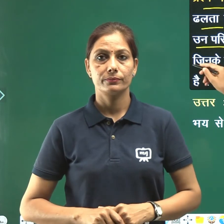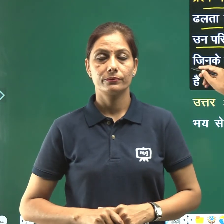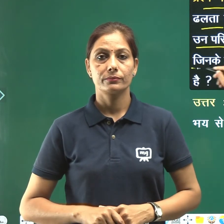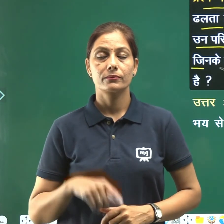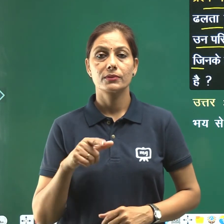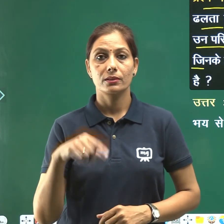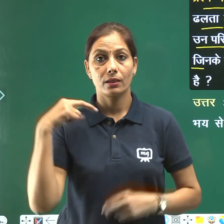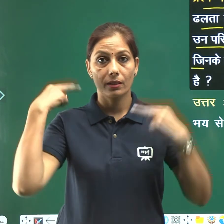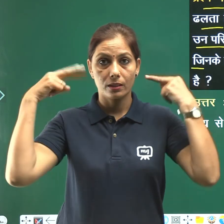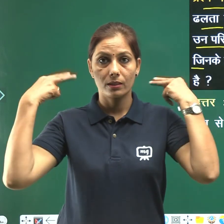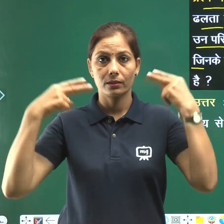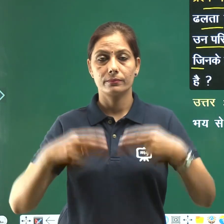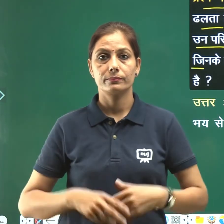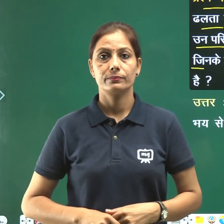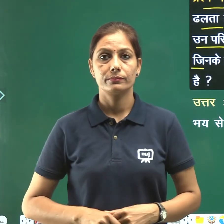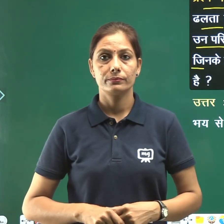जिनके कारण